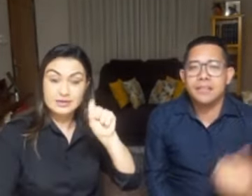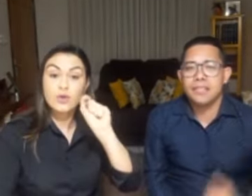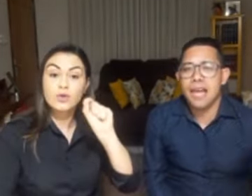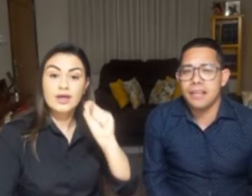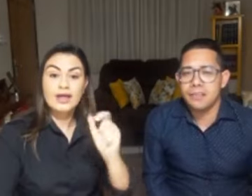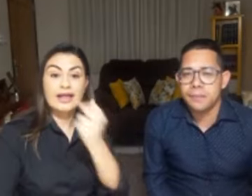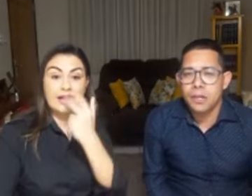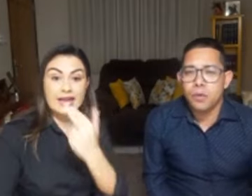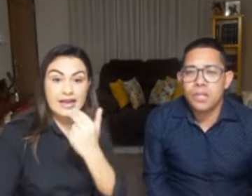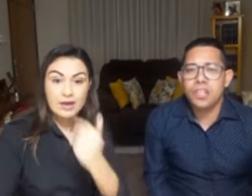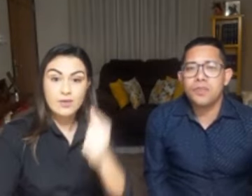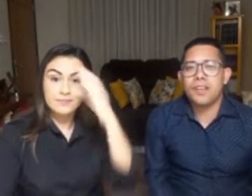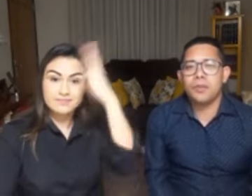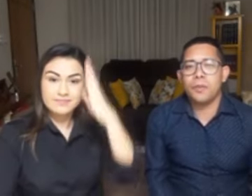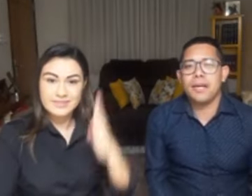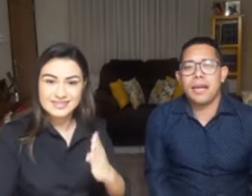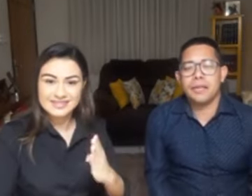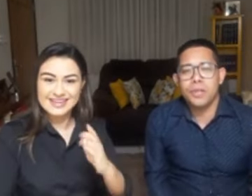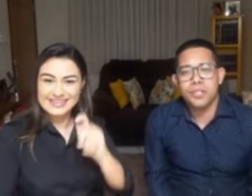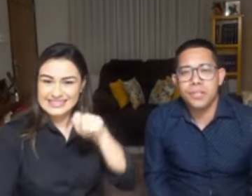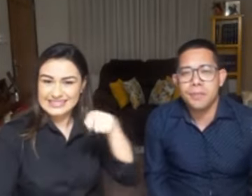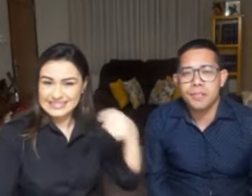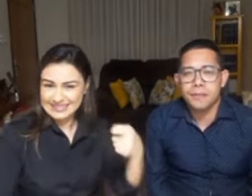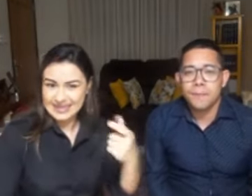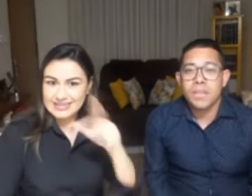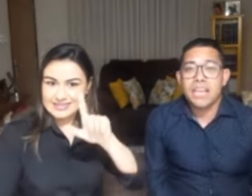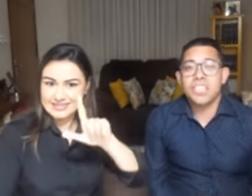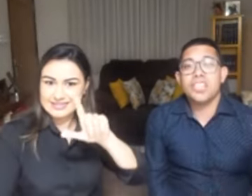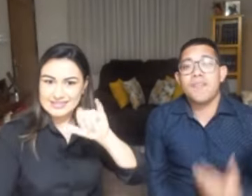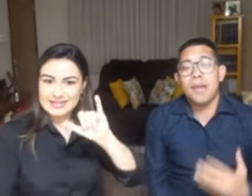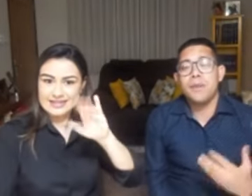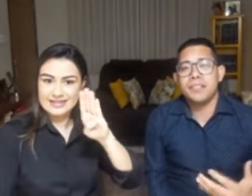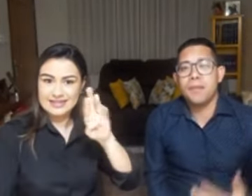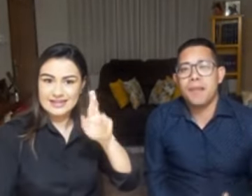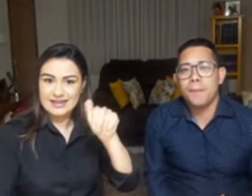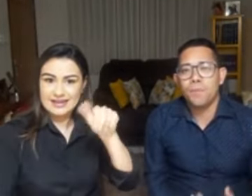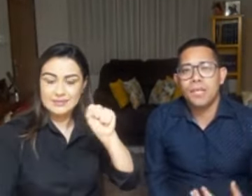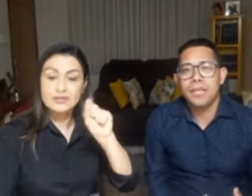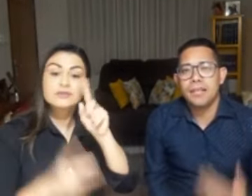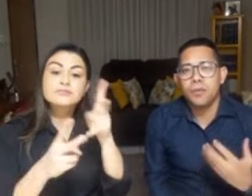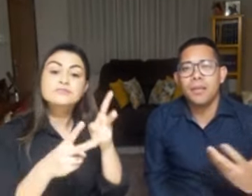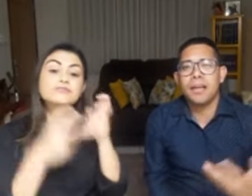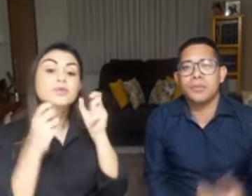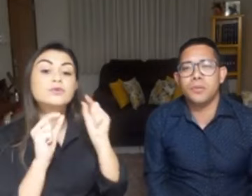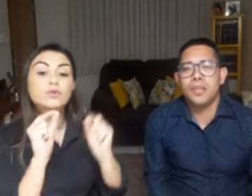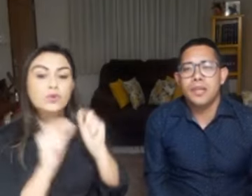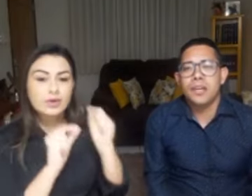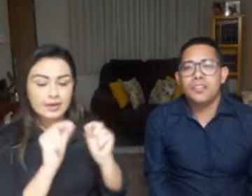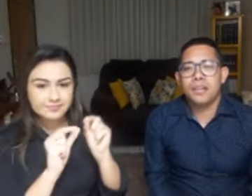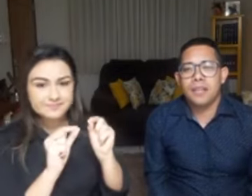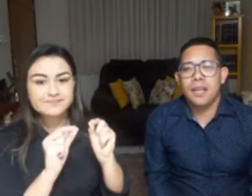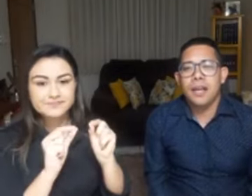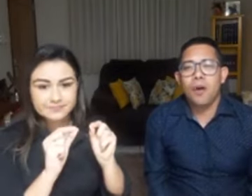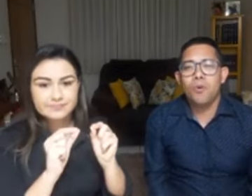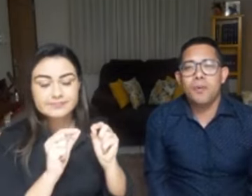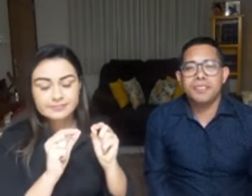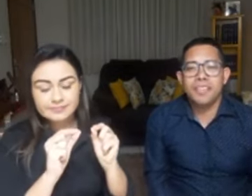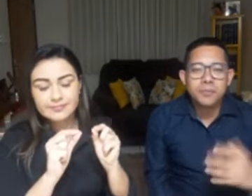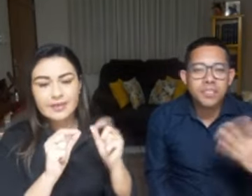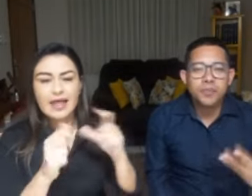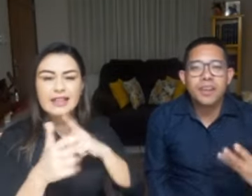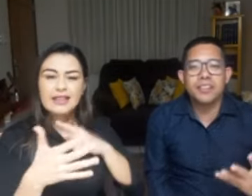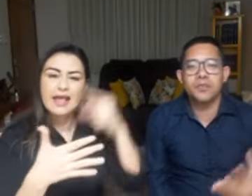brasileira de sinais. Quando a gente vê essa nomenclatura de Libras, a gente já vai perceber que nessa nomenclatura já tem